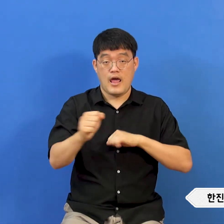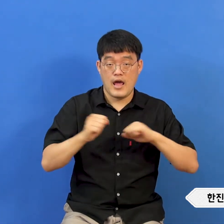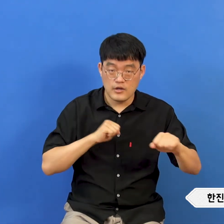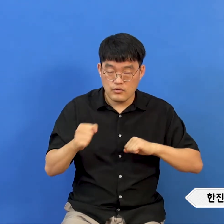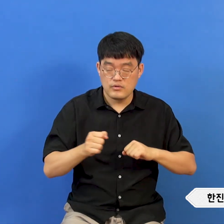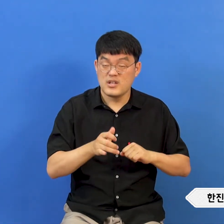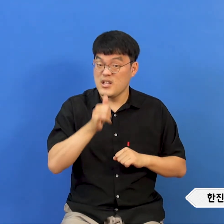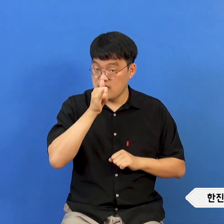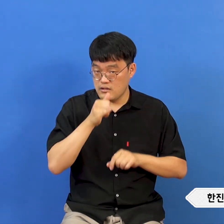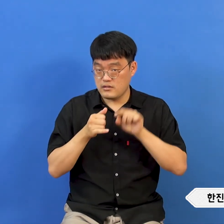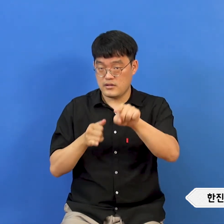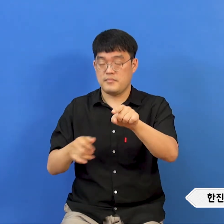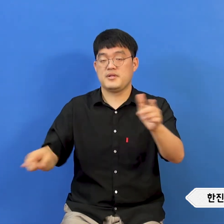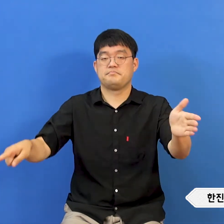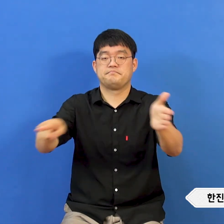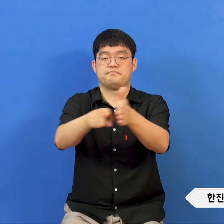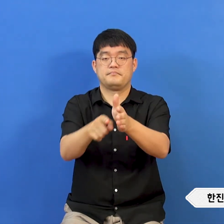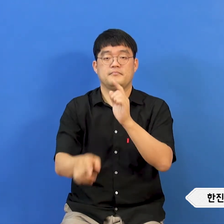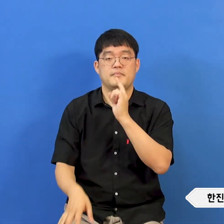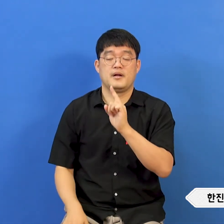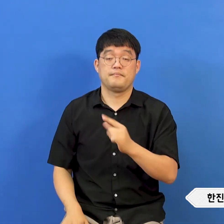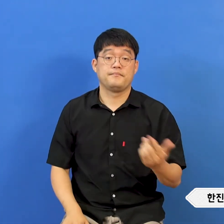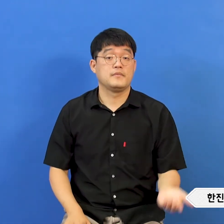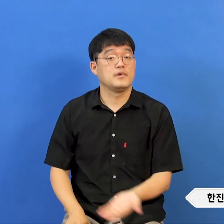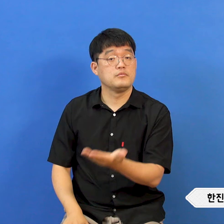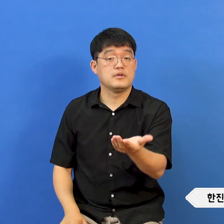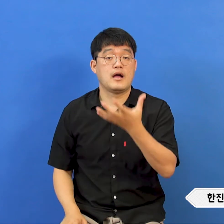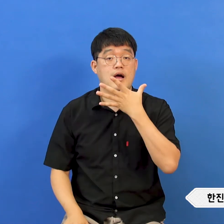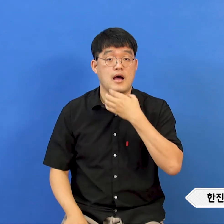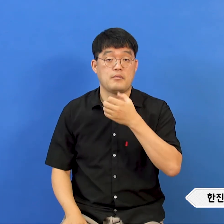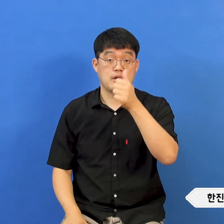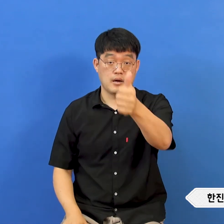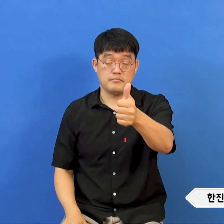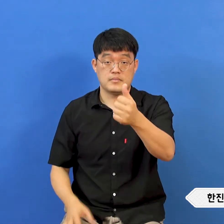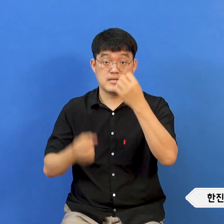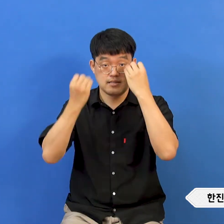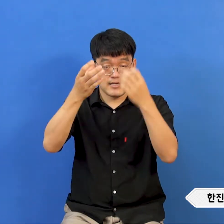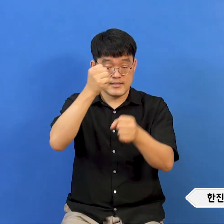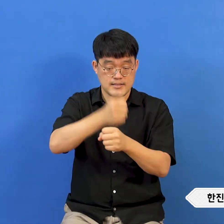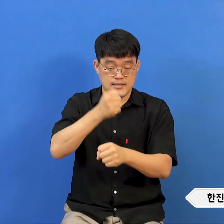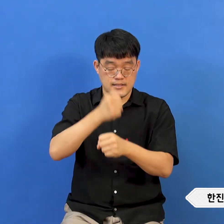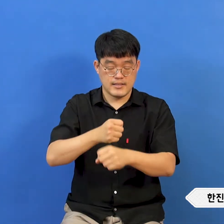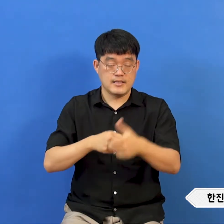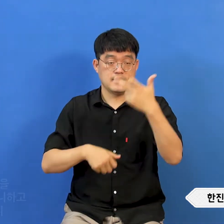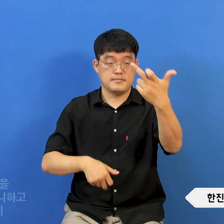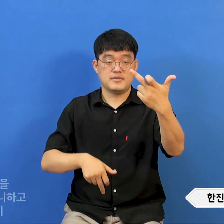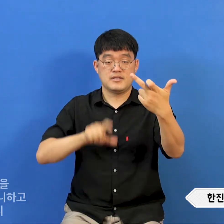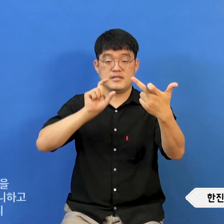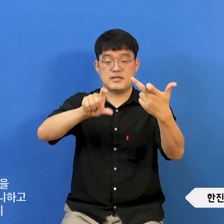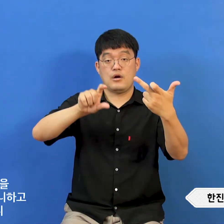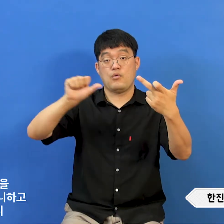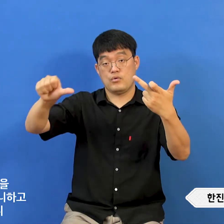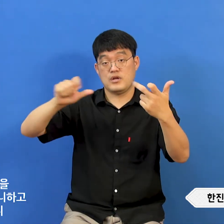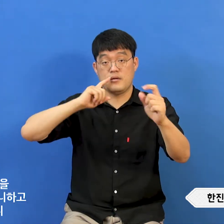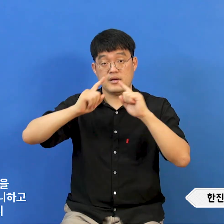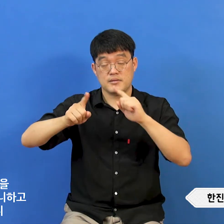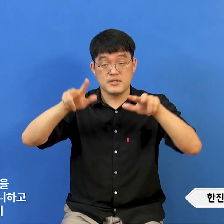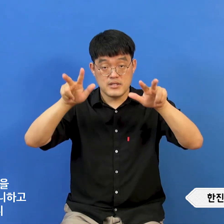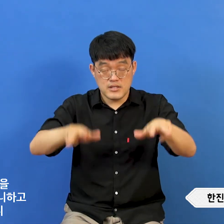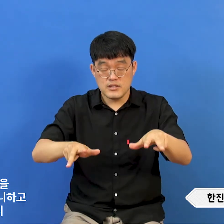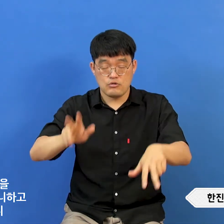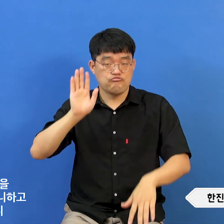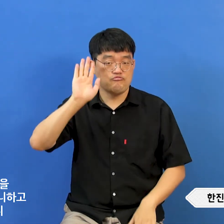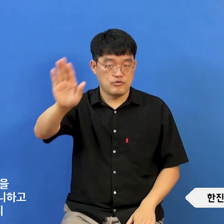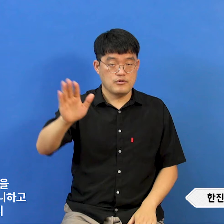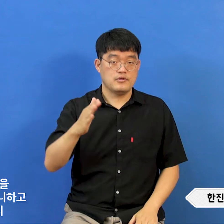믿음입니다. 아브라함 보십시오. 창세기 17장 5절 보면 이제 후로는 내 이름을 아브람이라